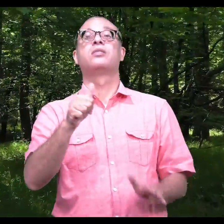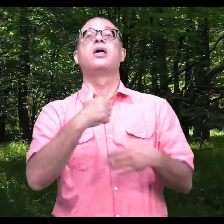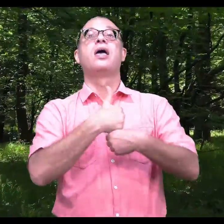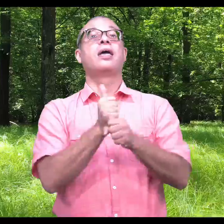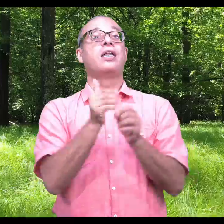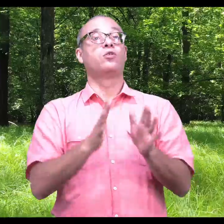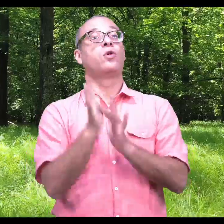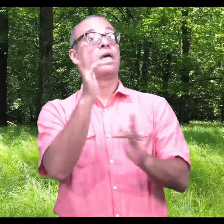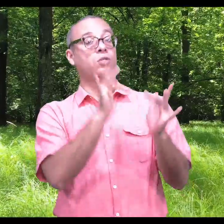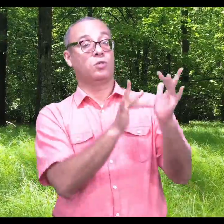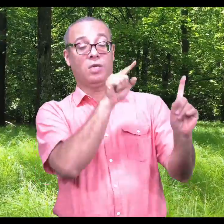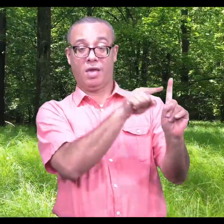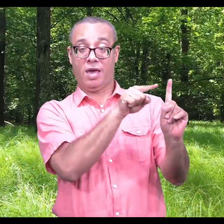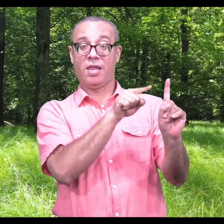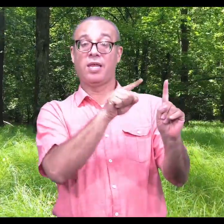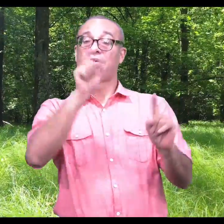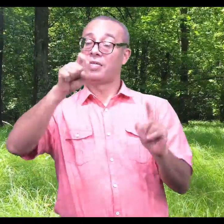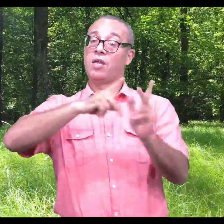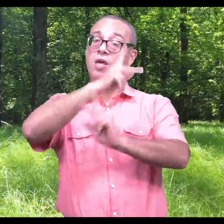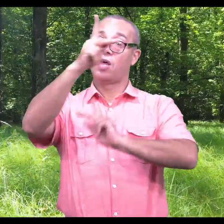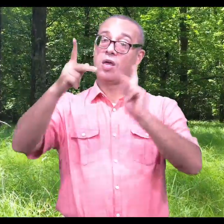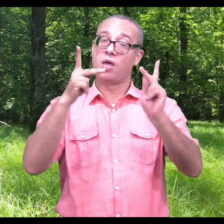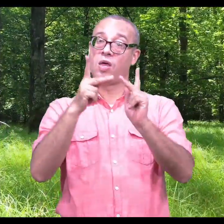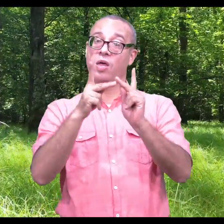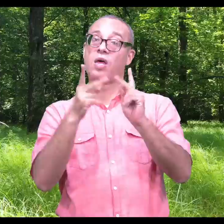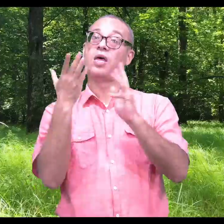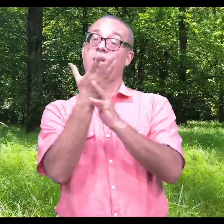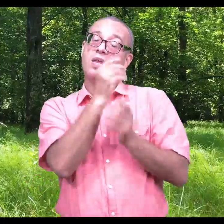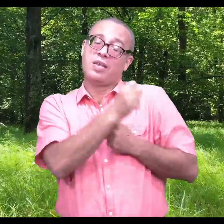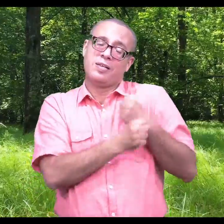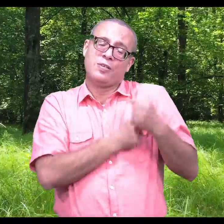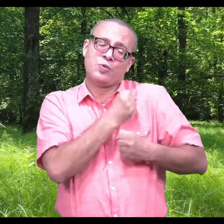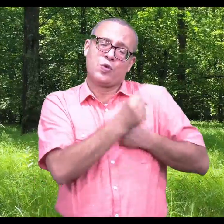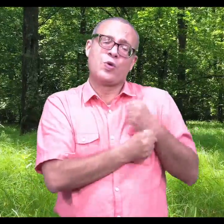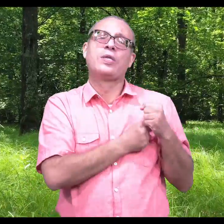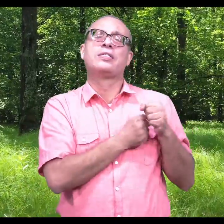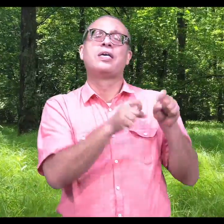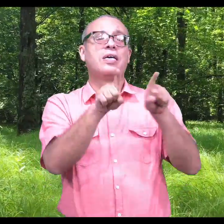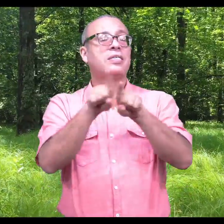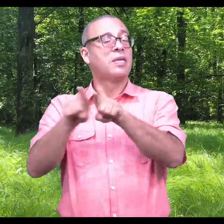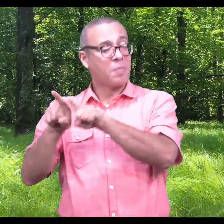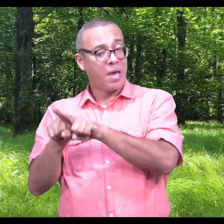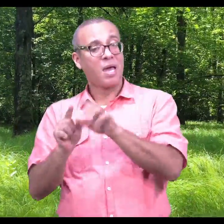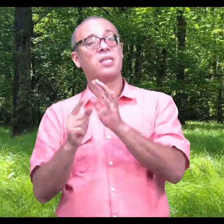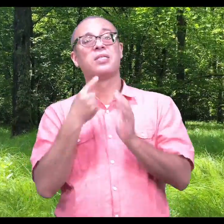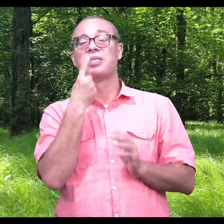nuestra salvación tuvo que ser perfeccionado por medio de las aflicciones. Y más adelante dice que aunque era hijo, por lo